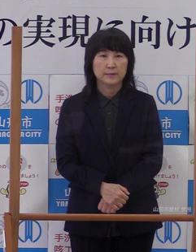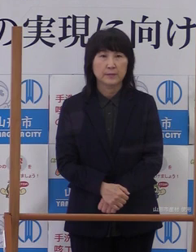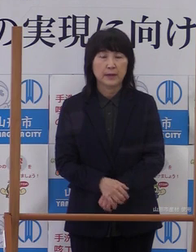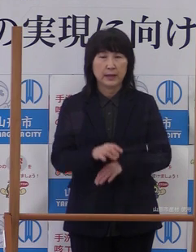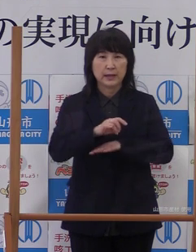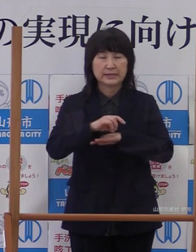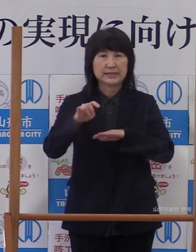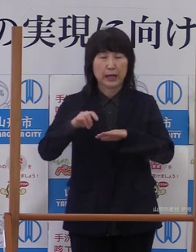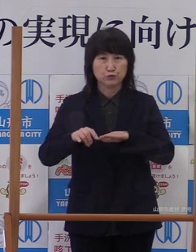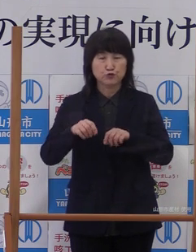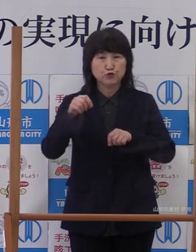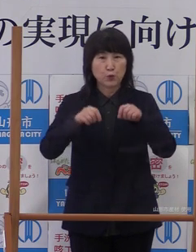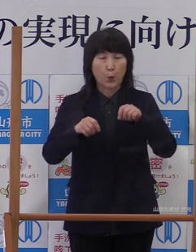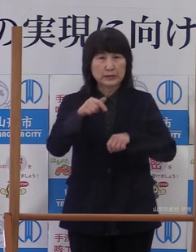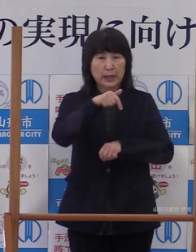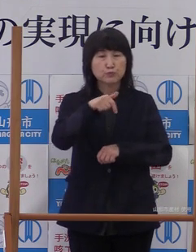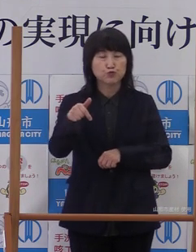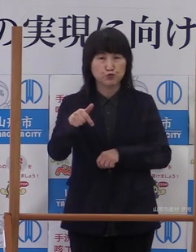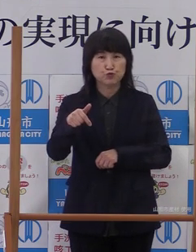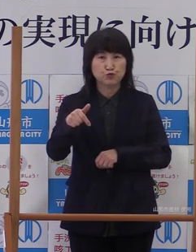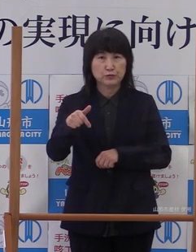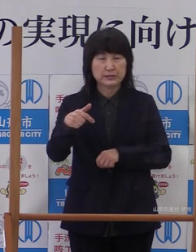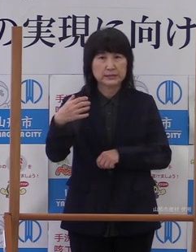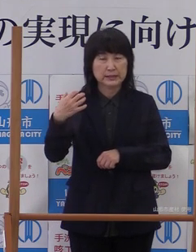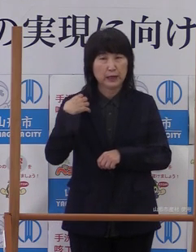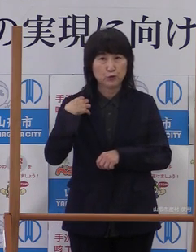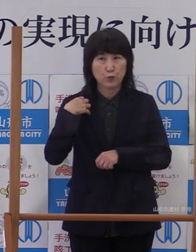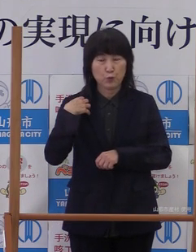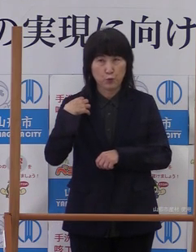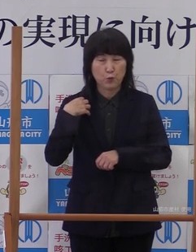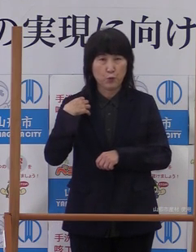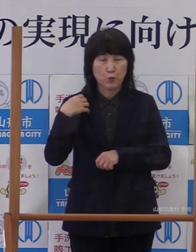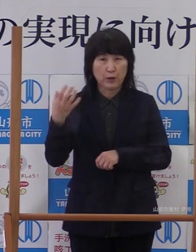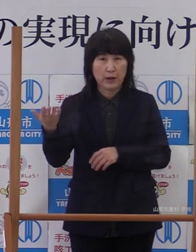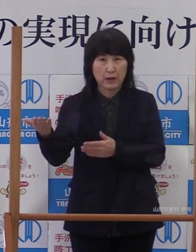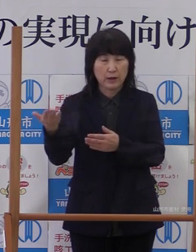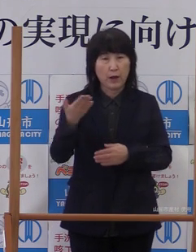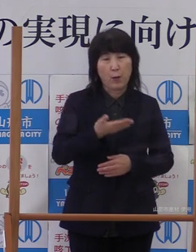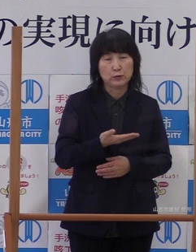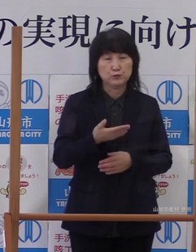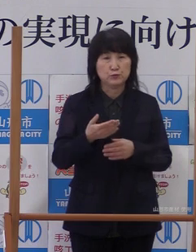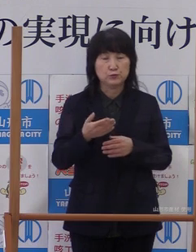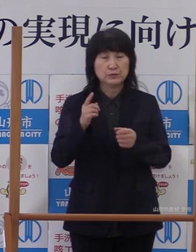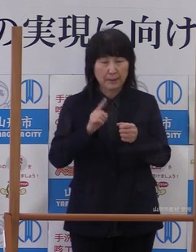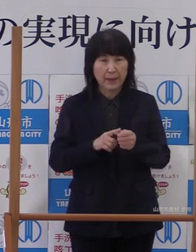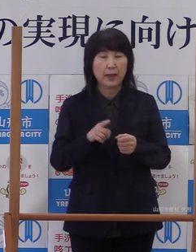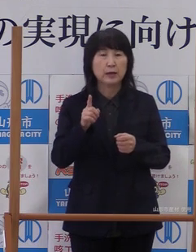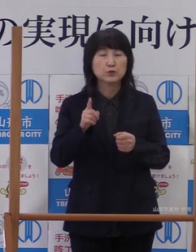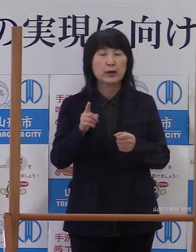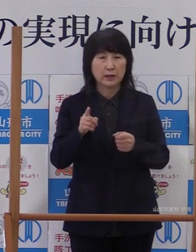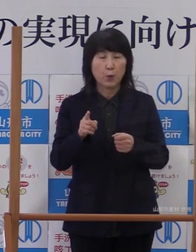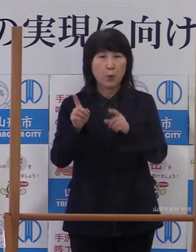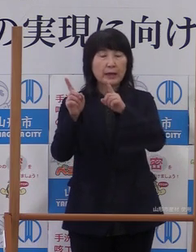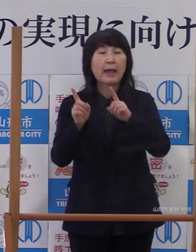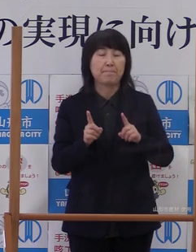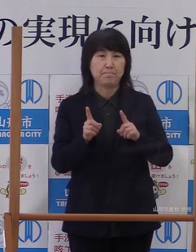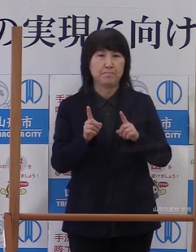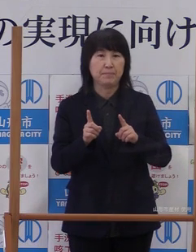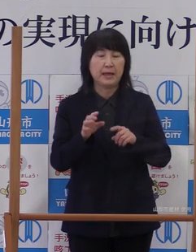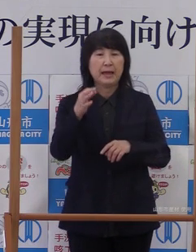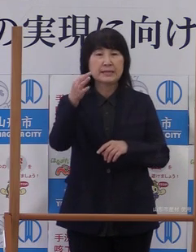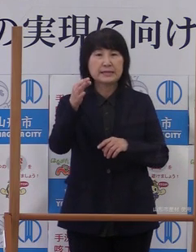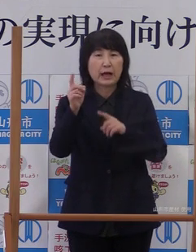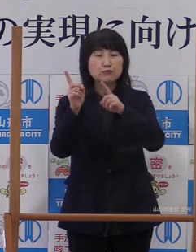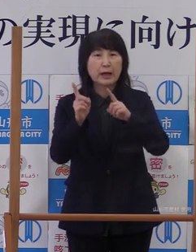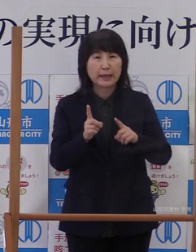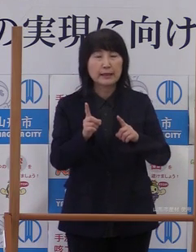画調整部の方に、今度スポーツ保険課の部分が移りますので、まあ、それによる現実金額が減っ